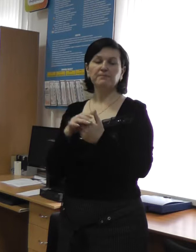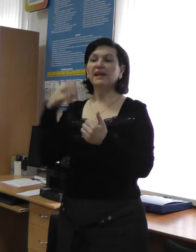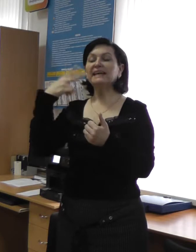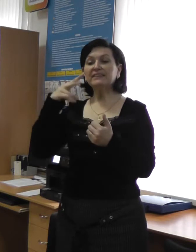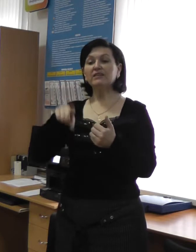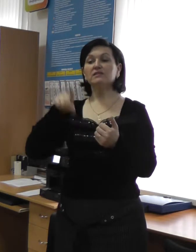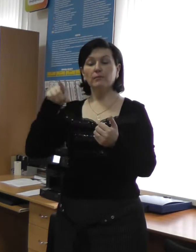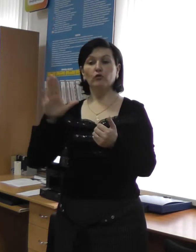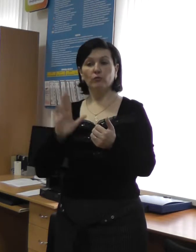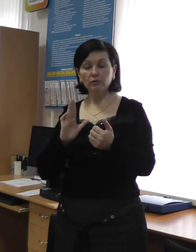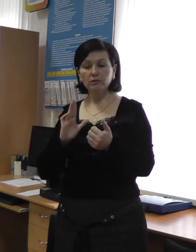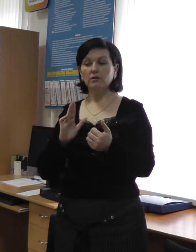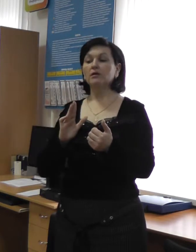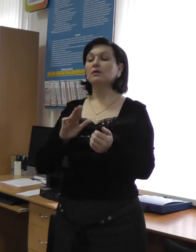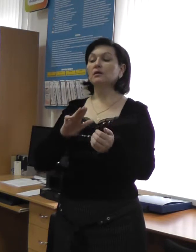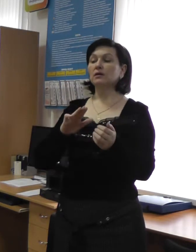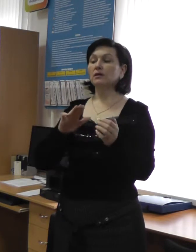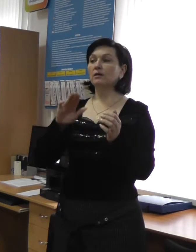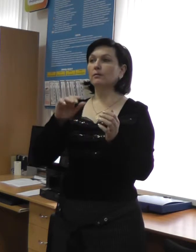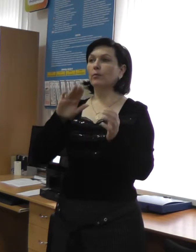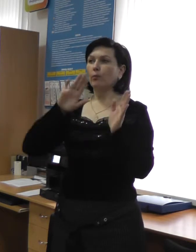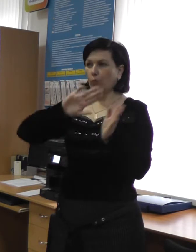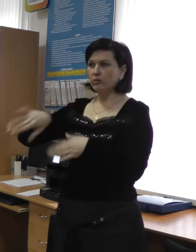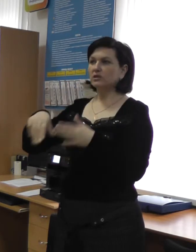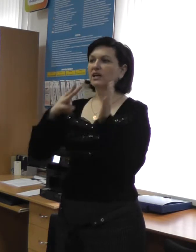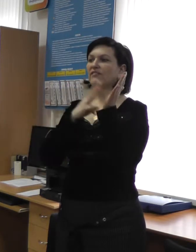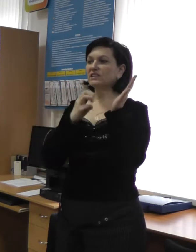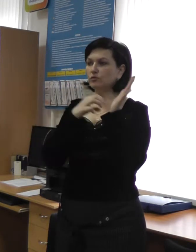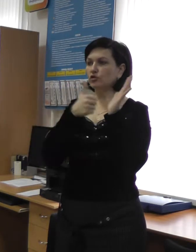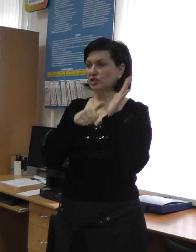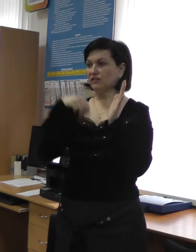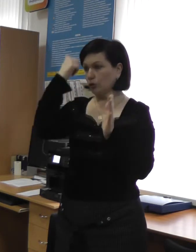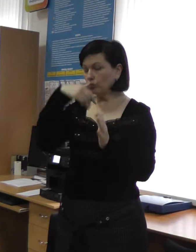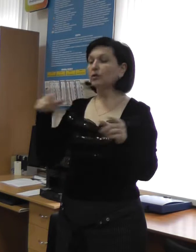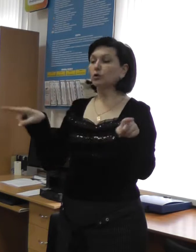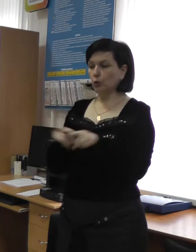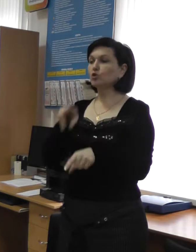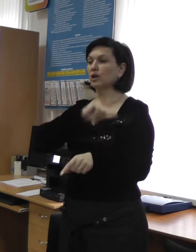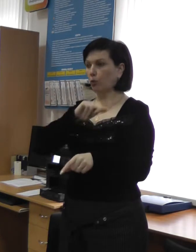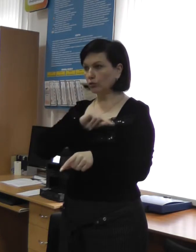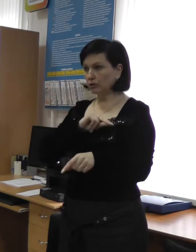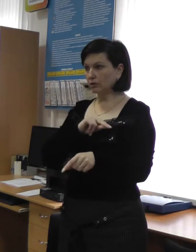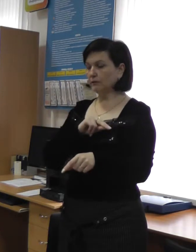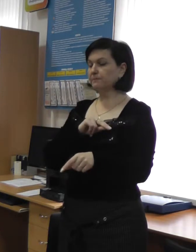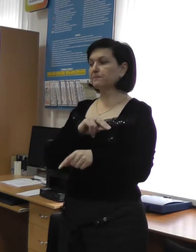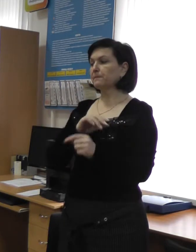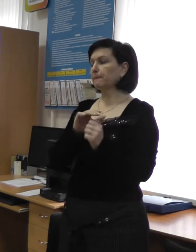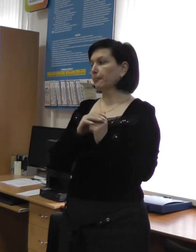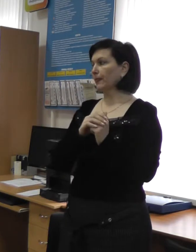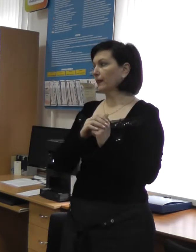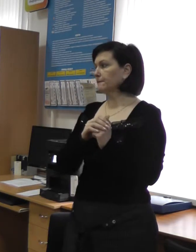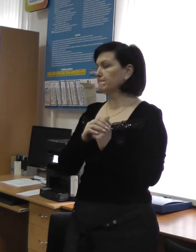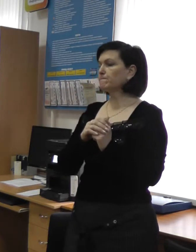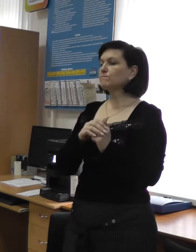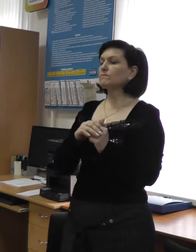номерами действовала и после 1860 года, когда он оставил должность кисловодского ресторатора.